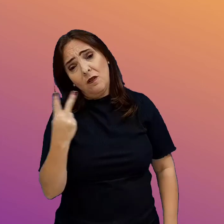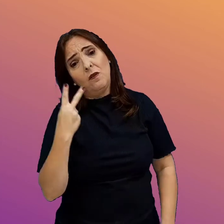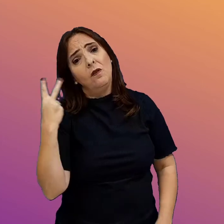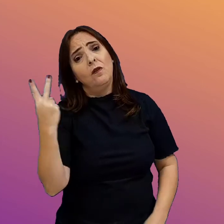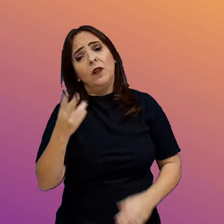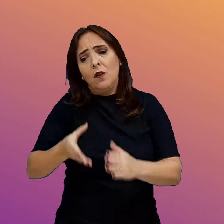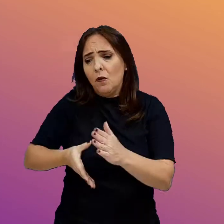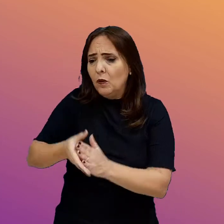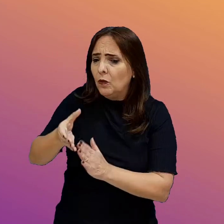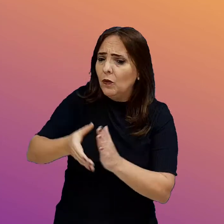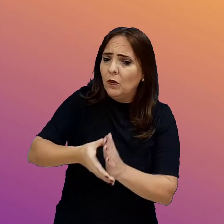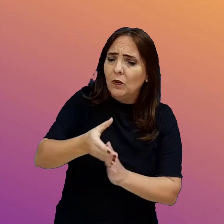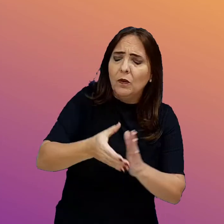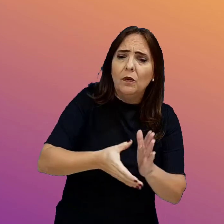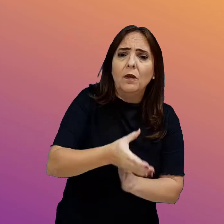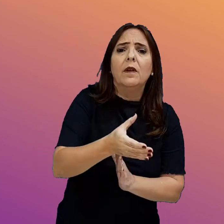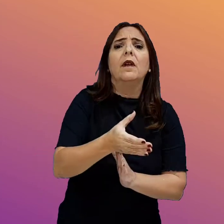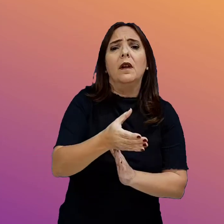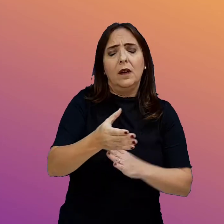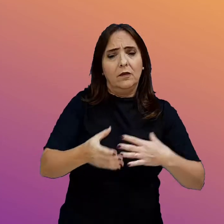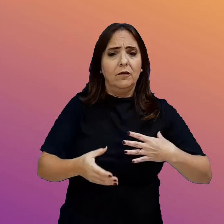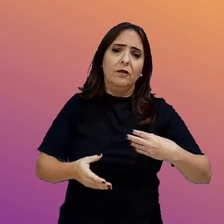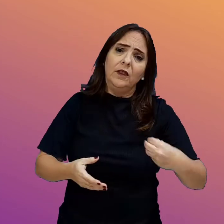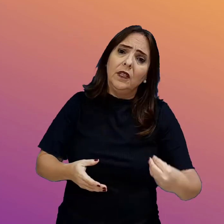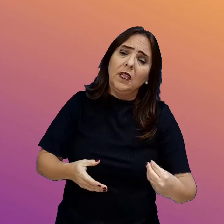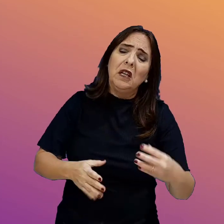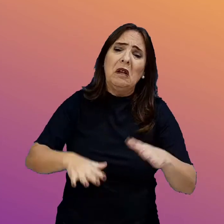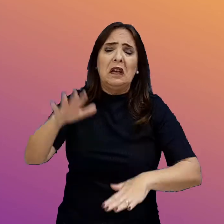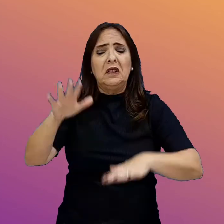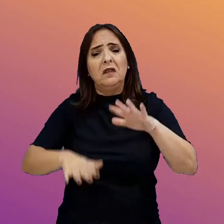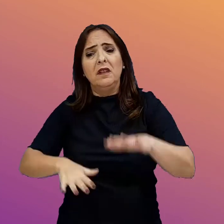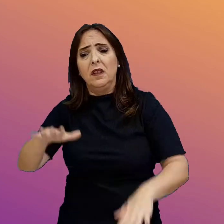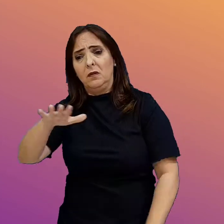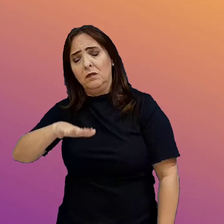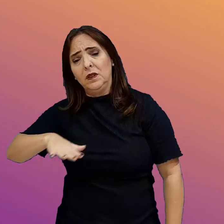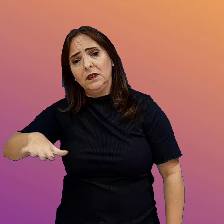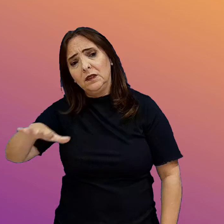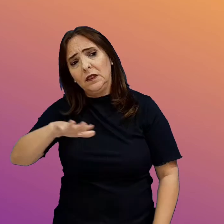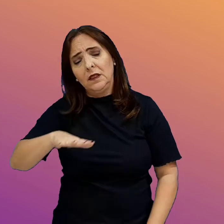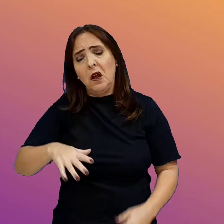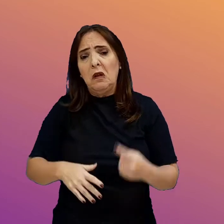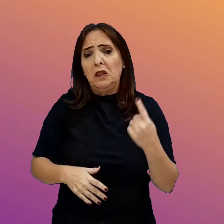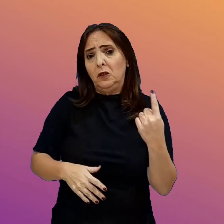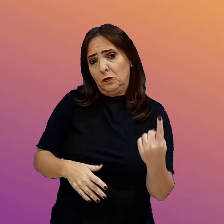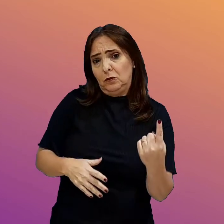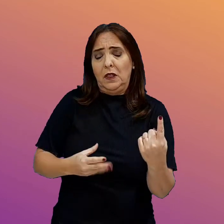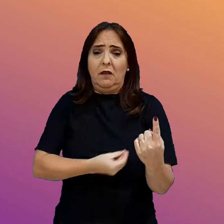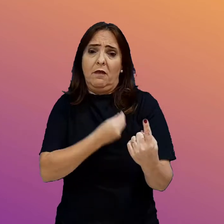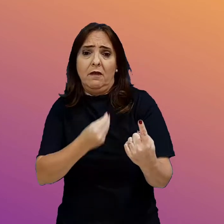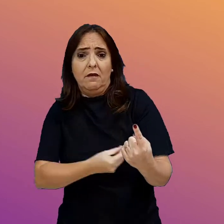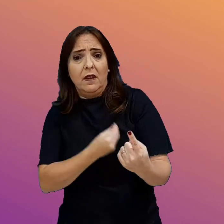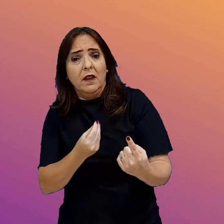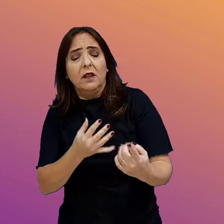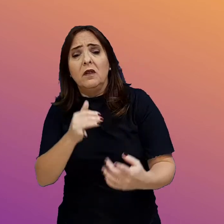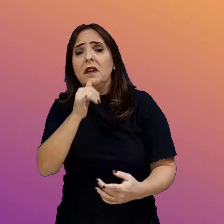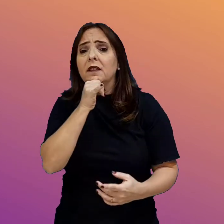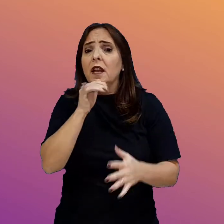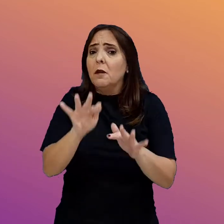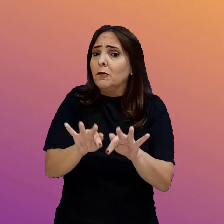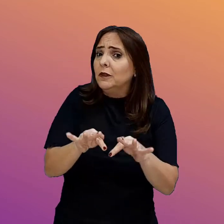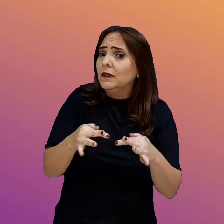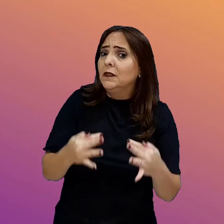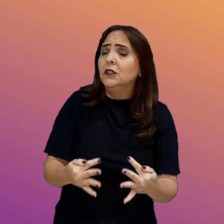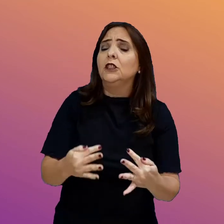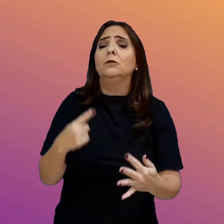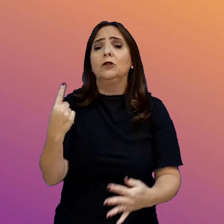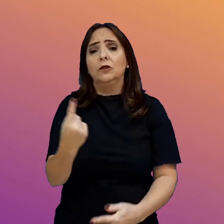de orientar sobre, às vezes, uma situação que um deles está vivendo, né? Um exemplo simples, a